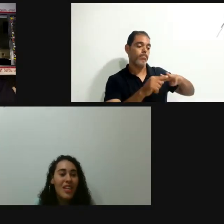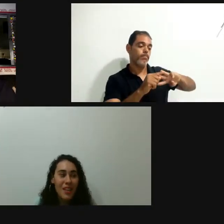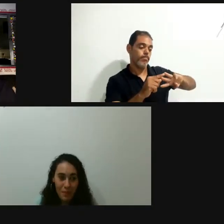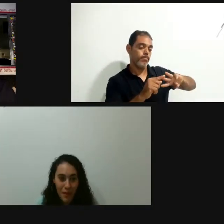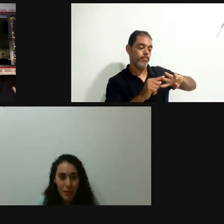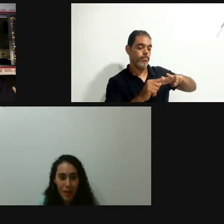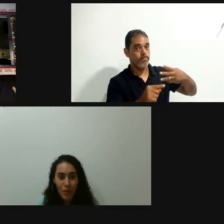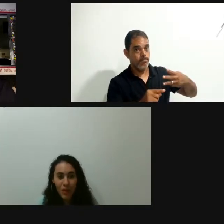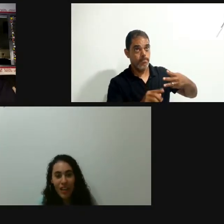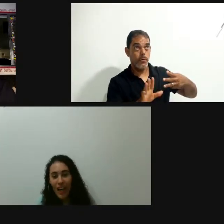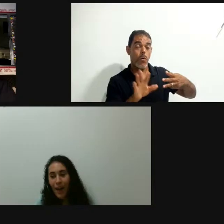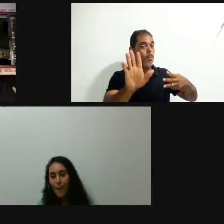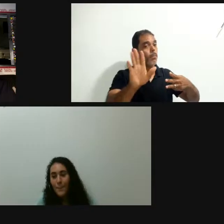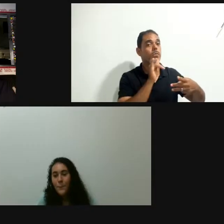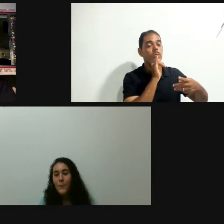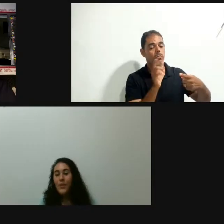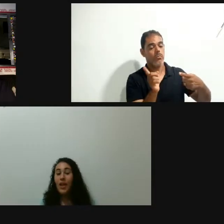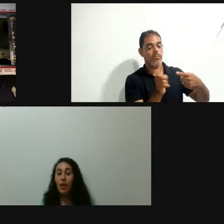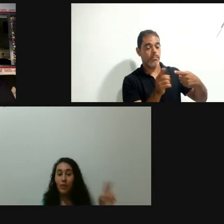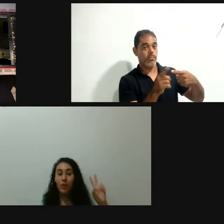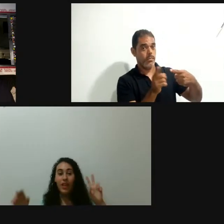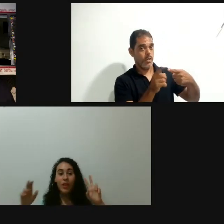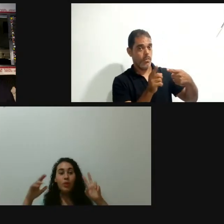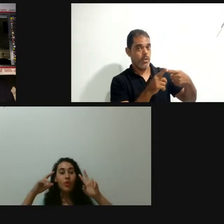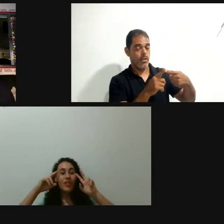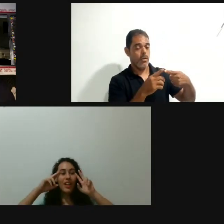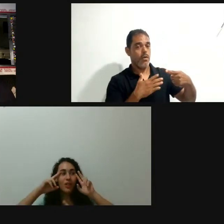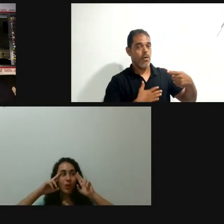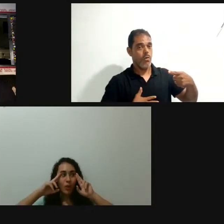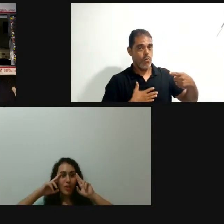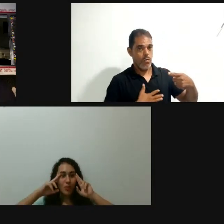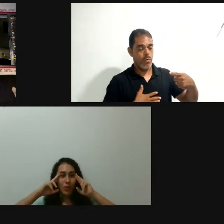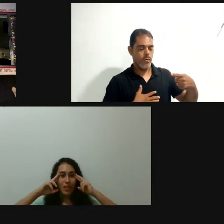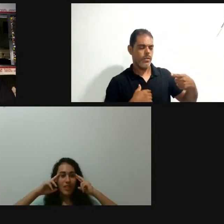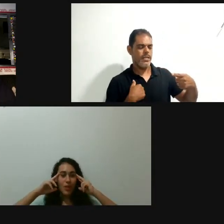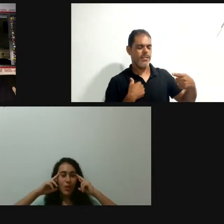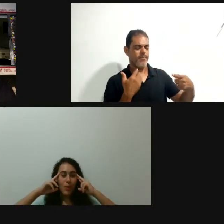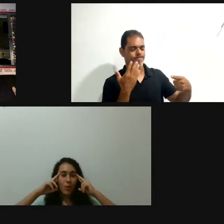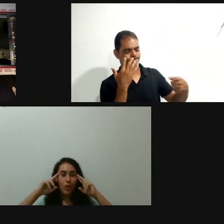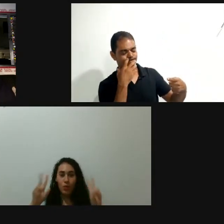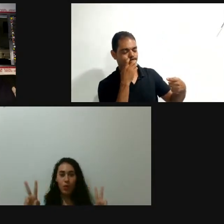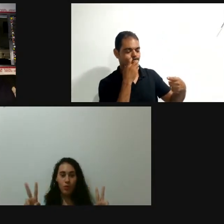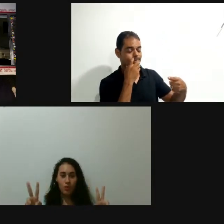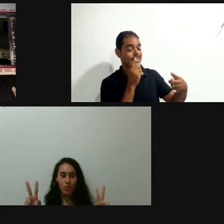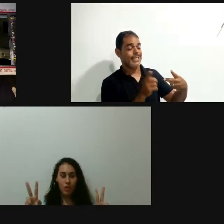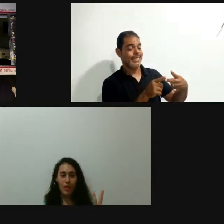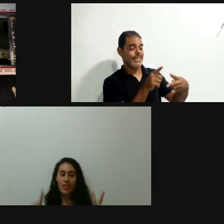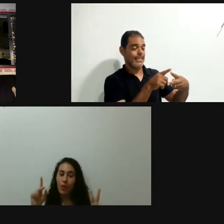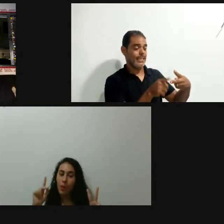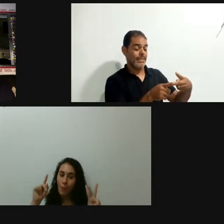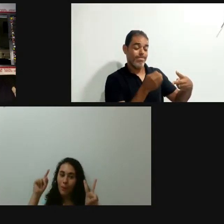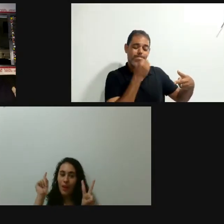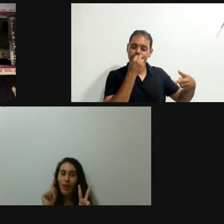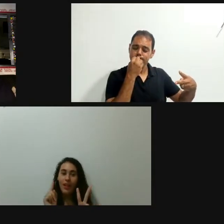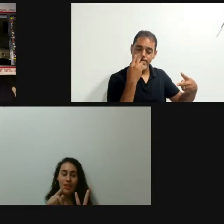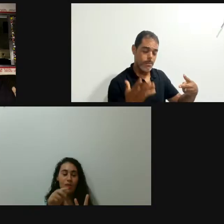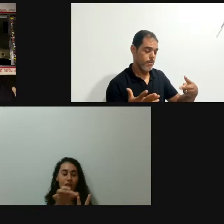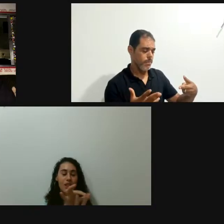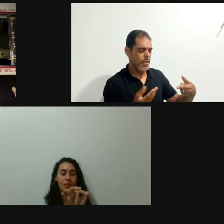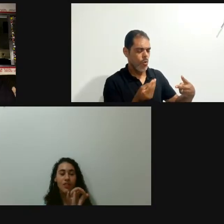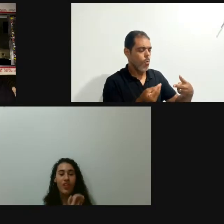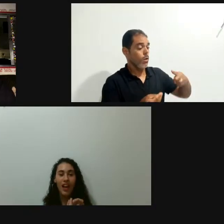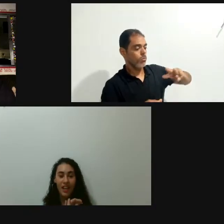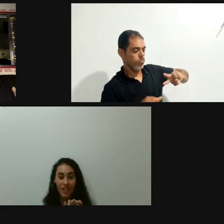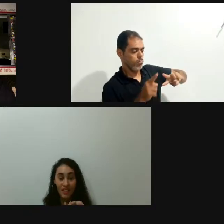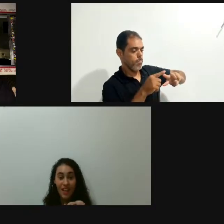que, em primeiro lugar, eu tenho dúvida em dois, porque são muito bons os dois, mas eu acredito